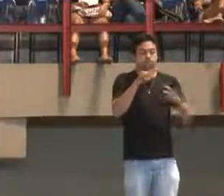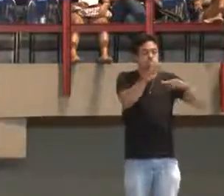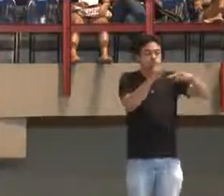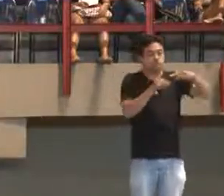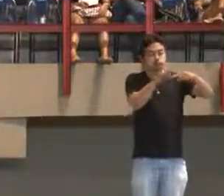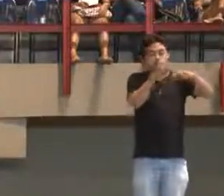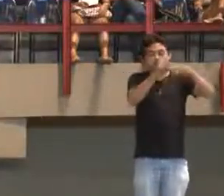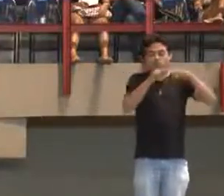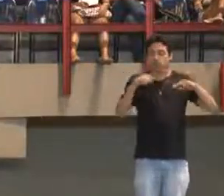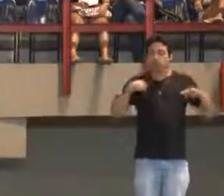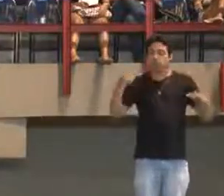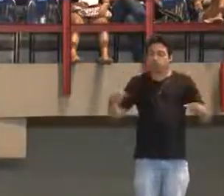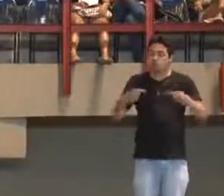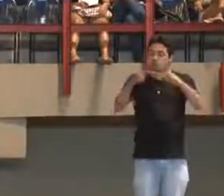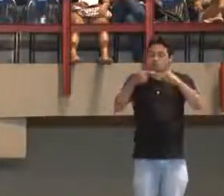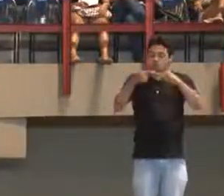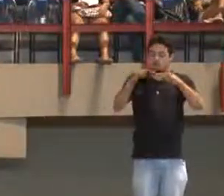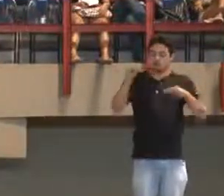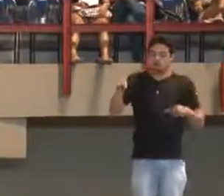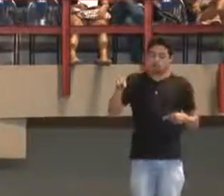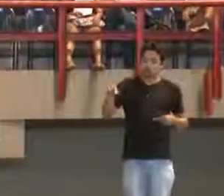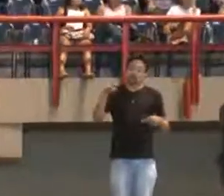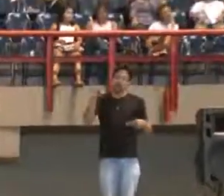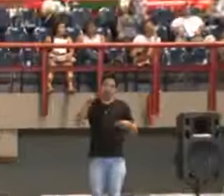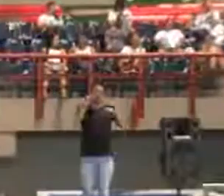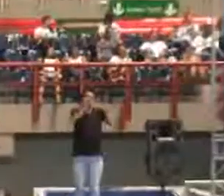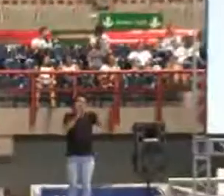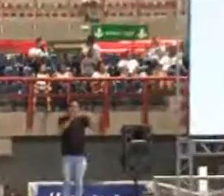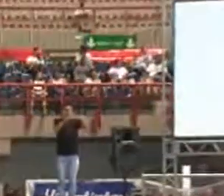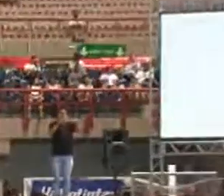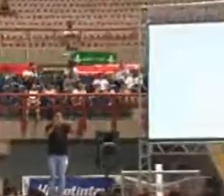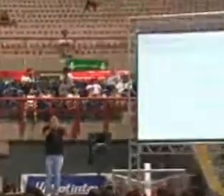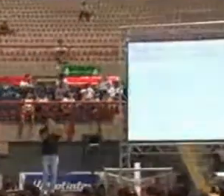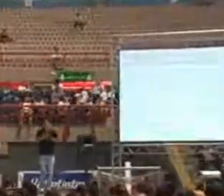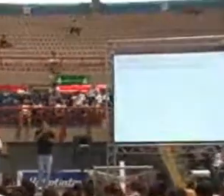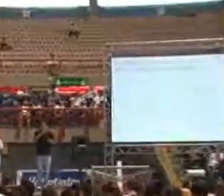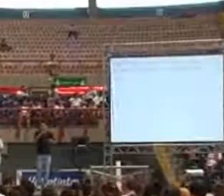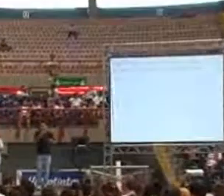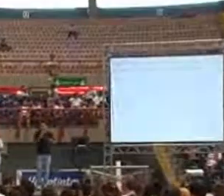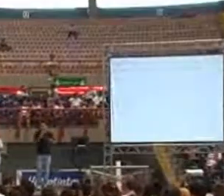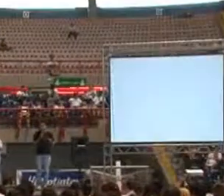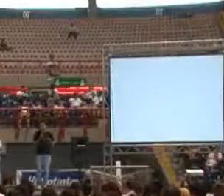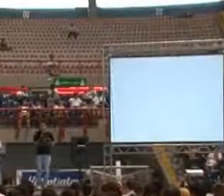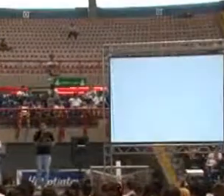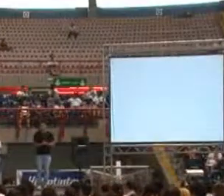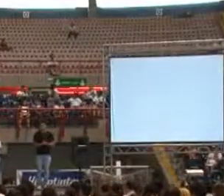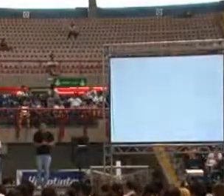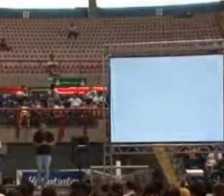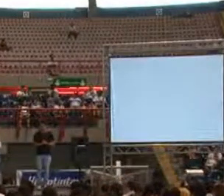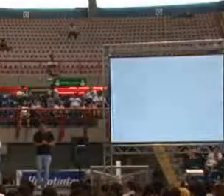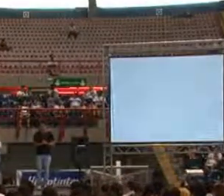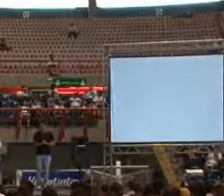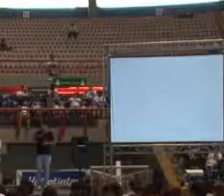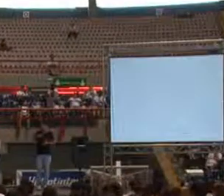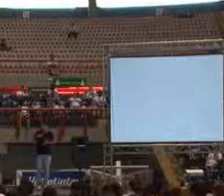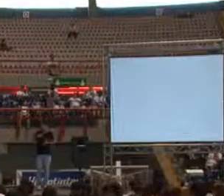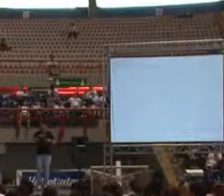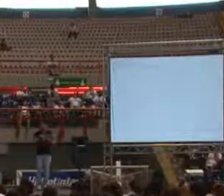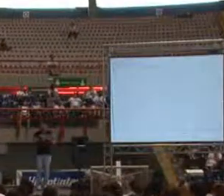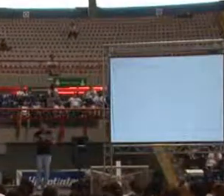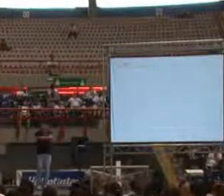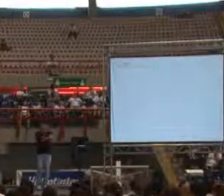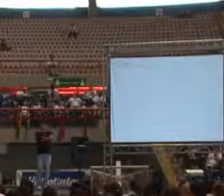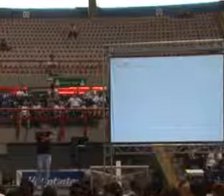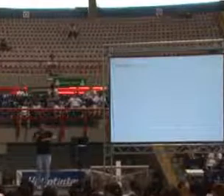desses gráficos melhor representa a área plantada. Ele quer a área. O meu gráfico está um pouco sintético, mas eu vou mostrar